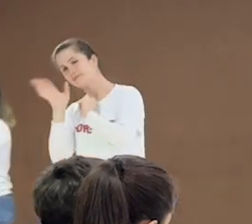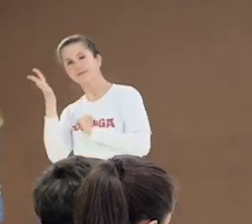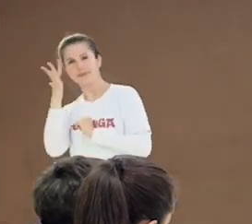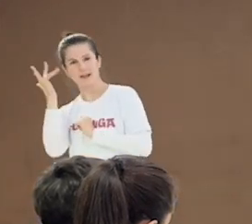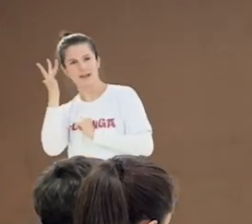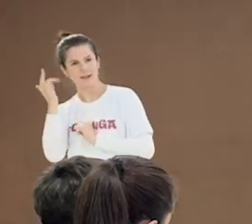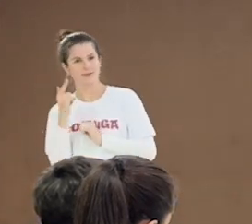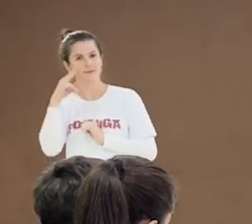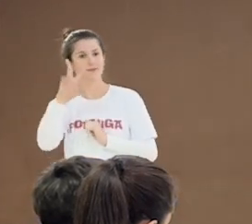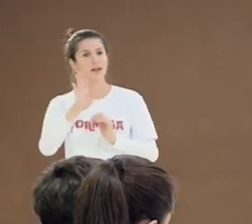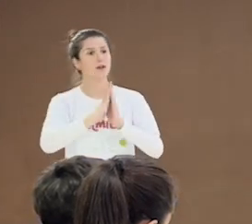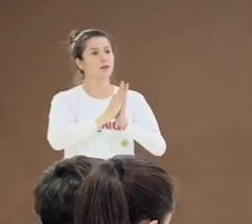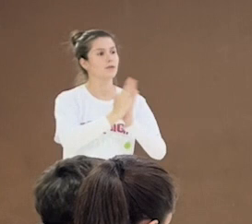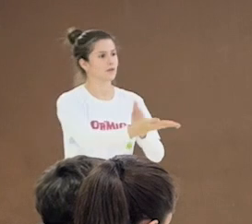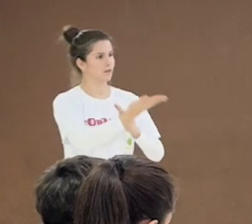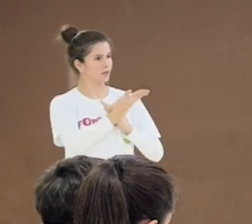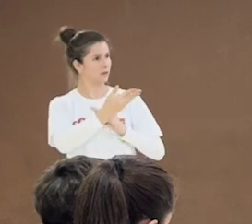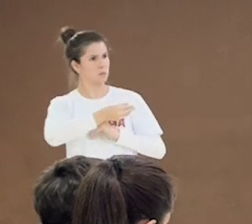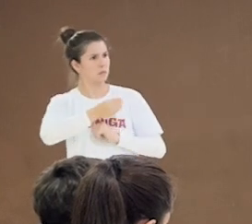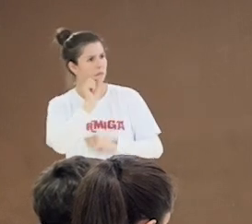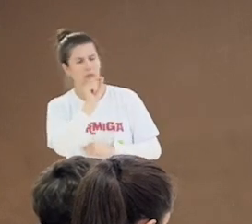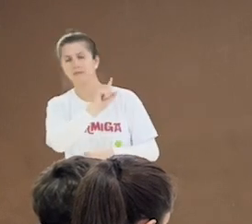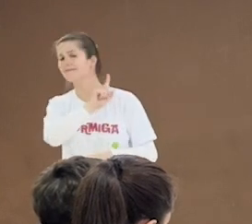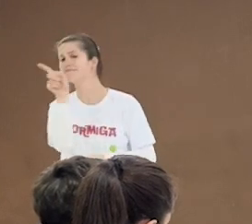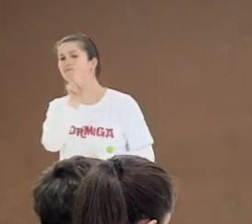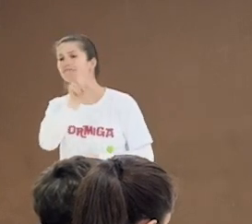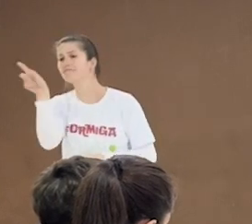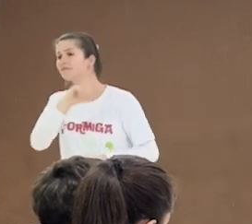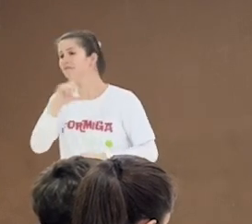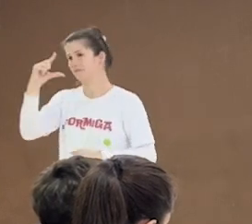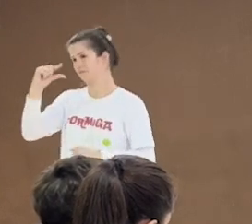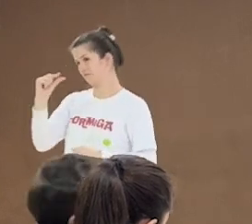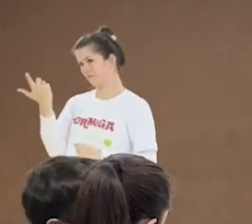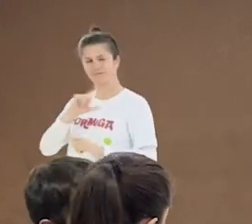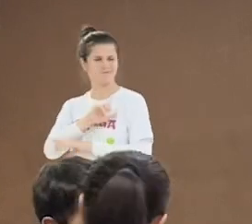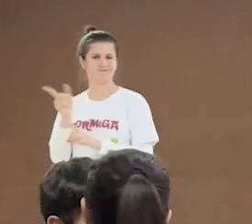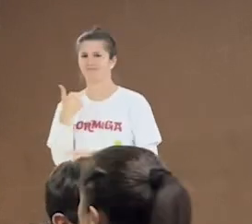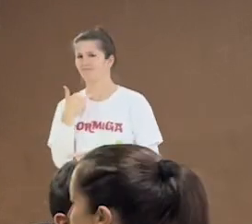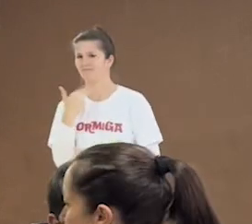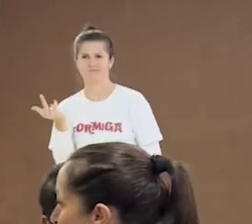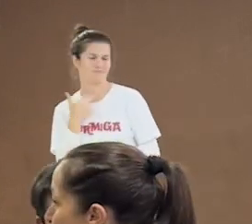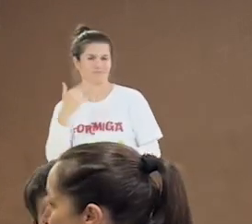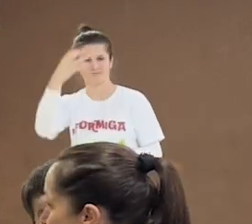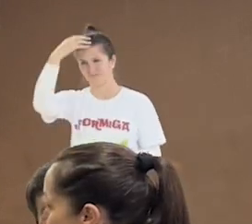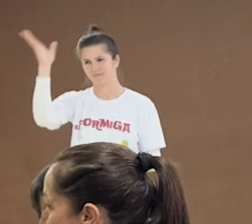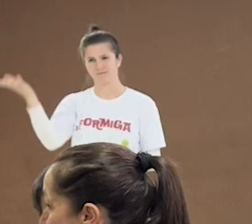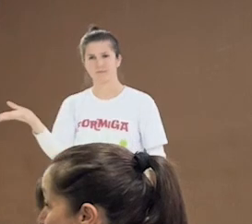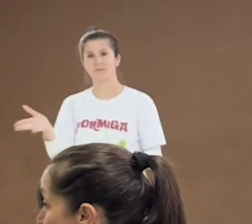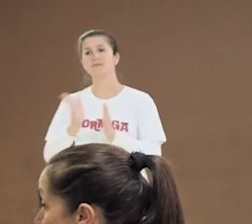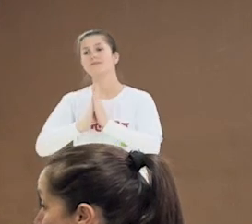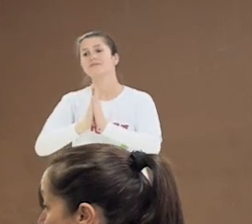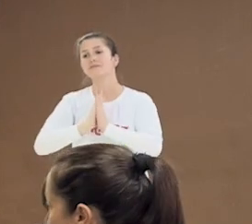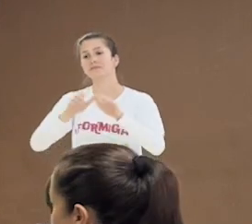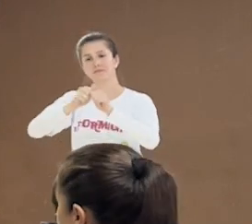bom. Me empresta seu lençol. O quê? Colocar meu lençol em você? Vai sobrar muito pano. Sem chance, dona Rainha, sem chance. Ah, então faz um pedaço